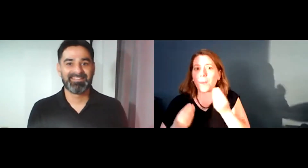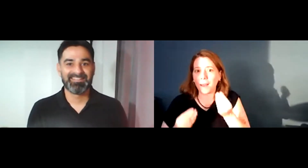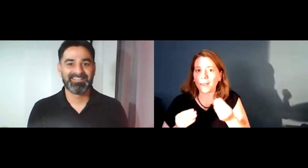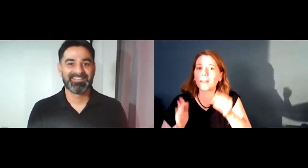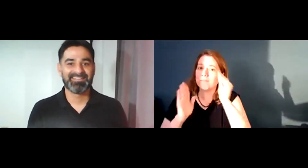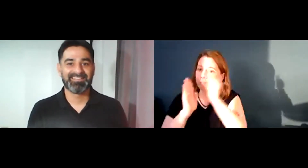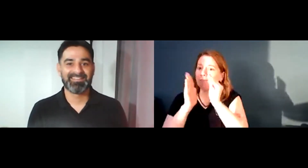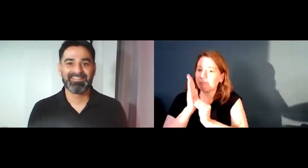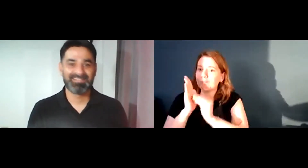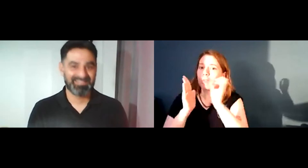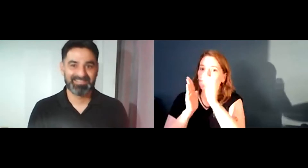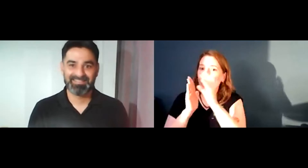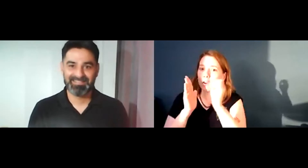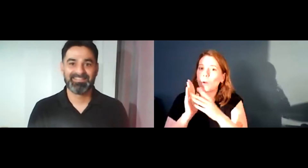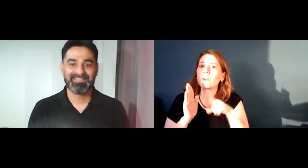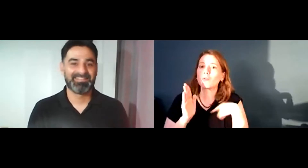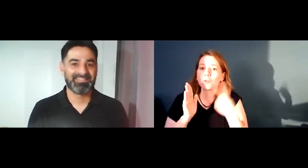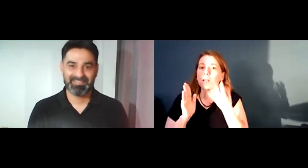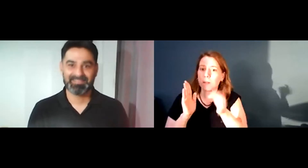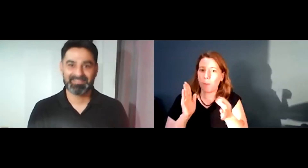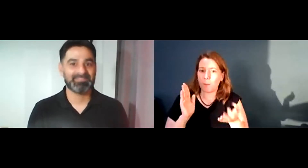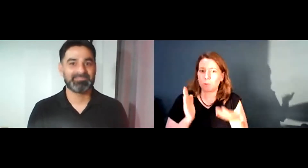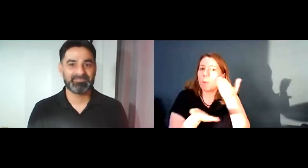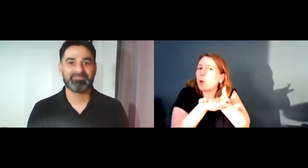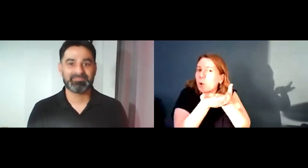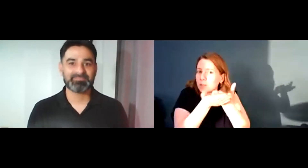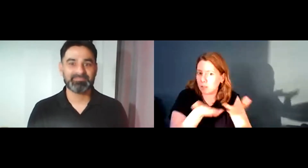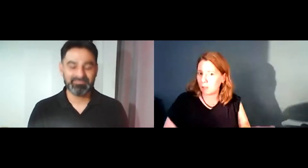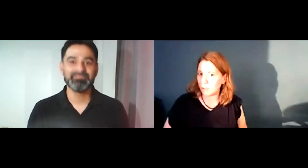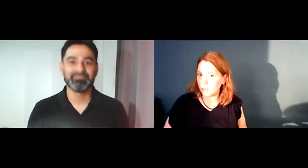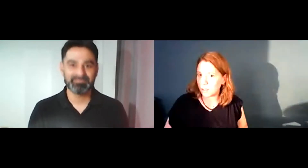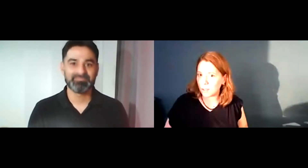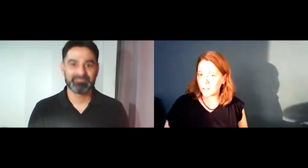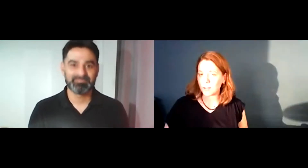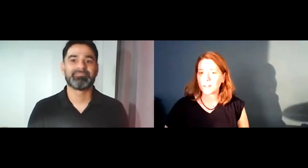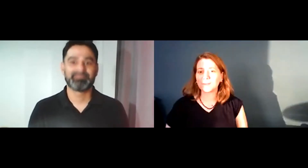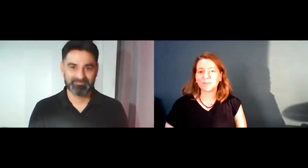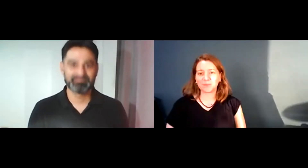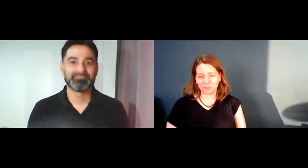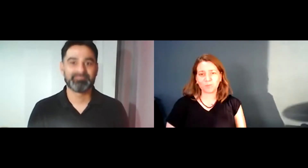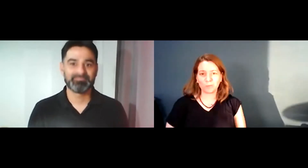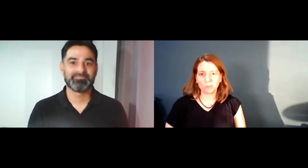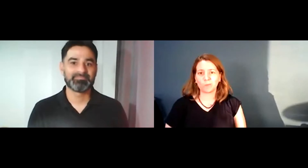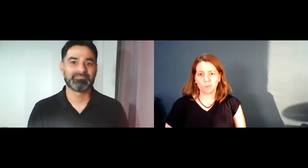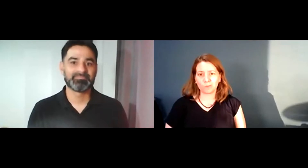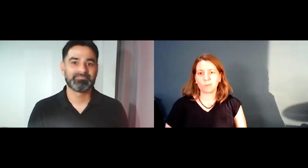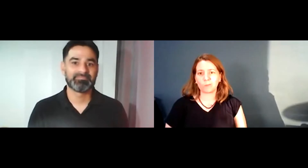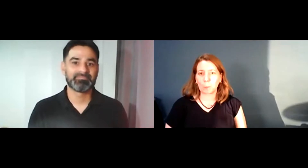este. Es como al presentar la propuesta por el grupo es como que se tiene más peso y le van a dar más bolilla. No es que nace